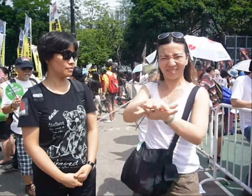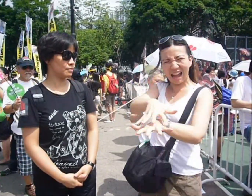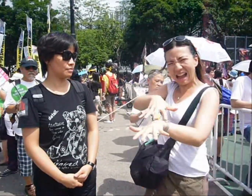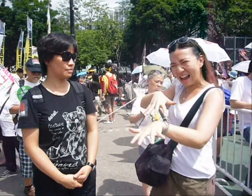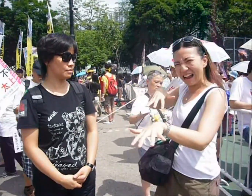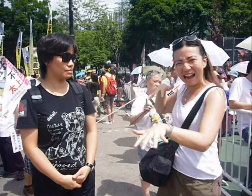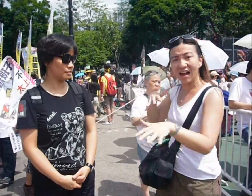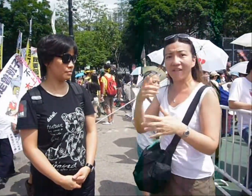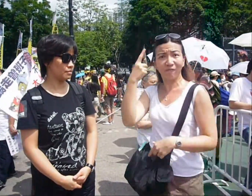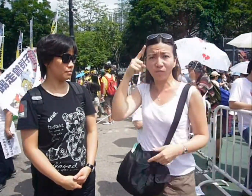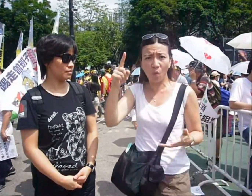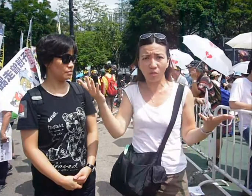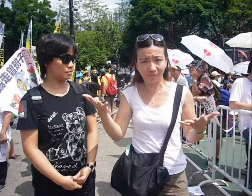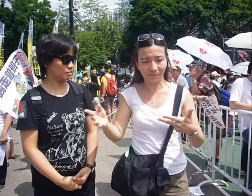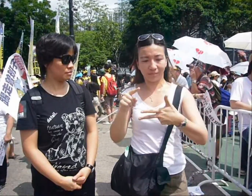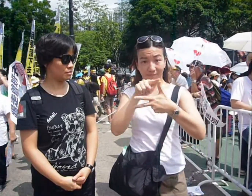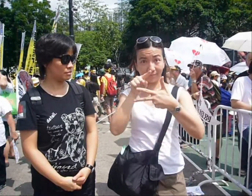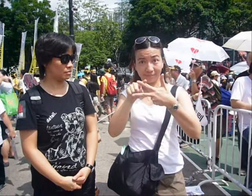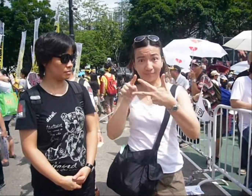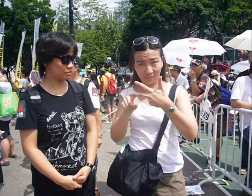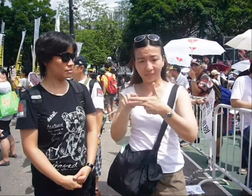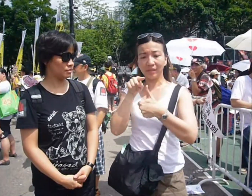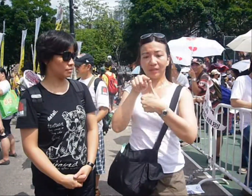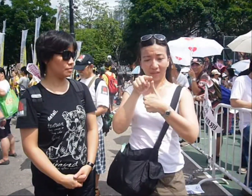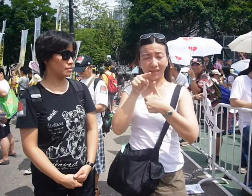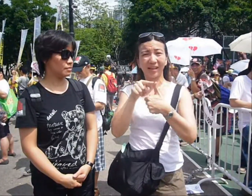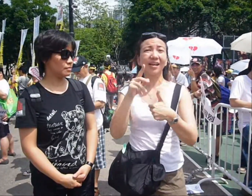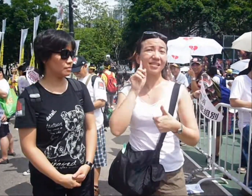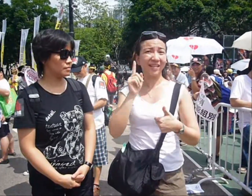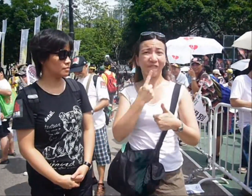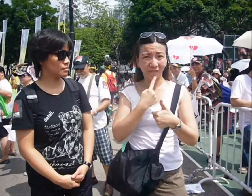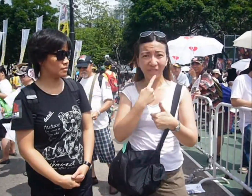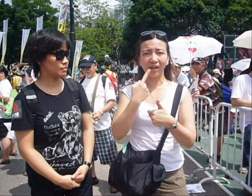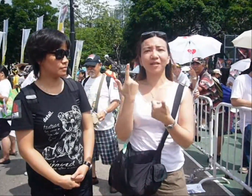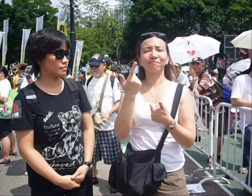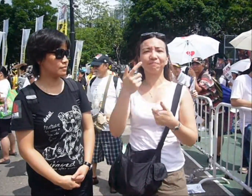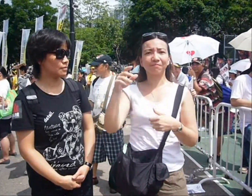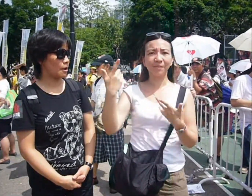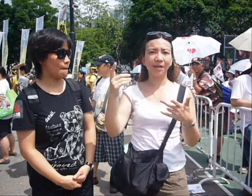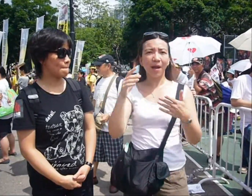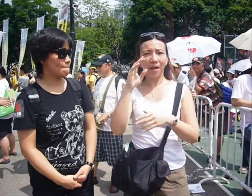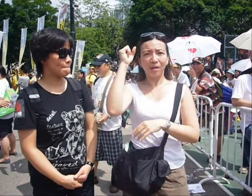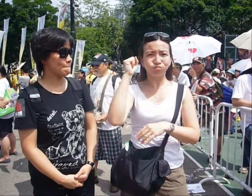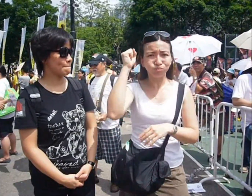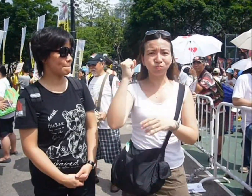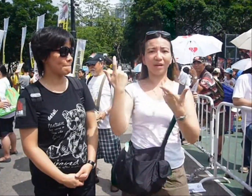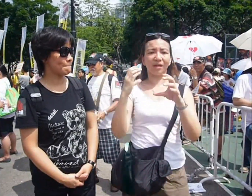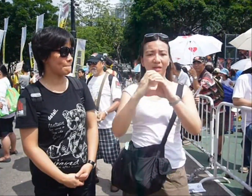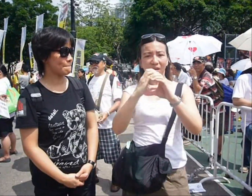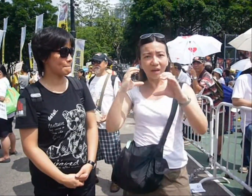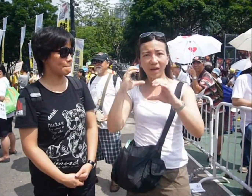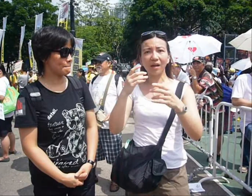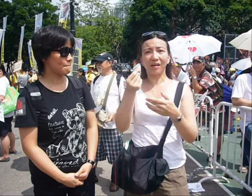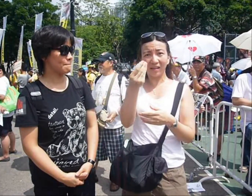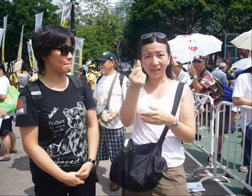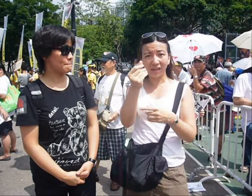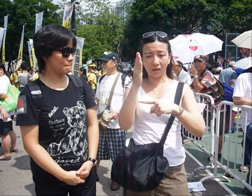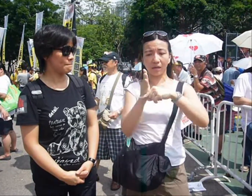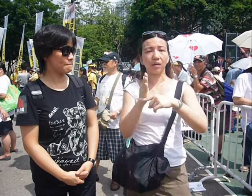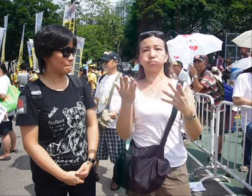念品嘅朋友，你請大家落力支持啊嚇！ 不如介紹下啲紀念品好唔好咧？ 好，我哋身上人版一個，好靚